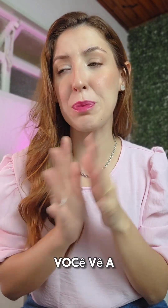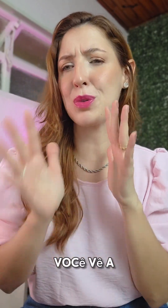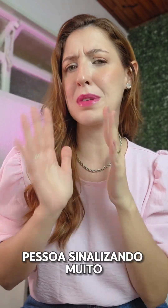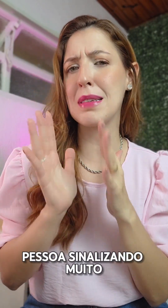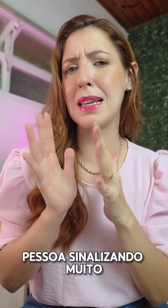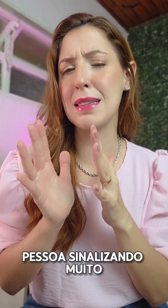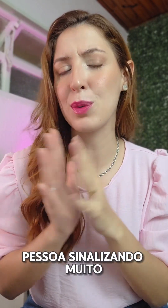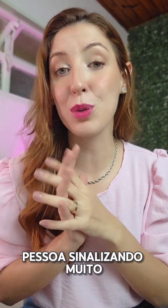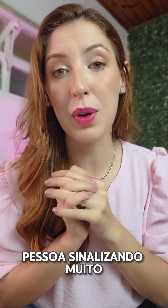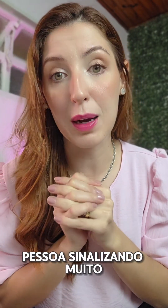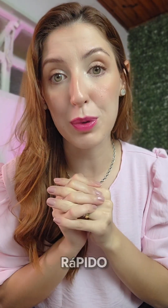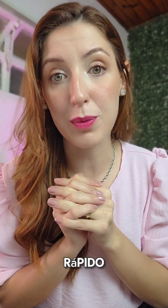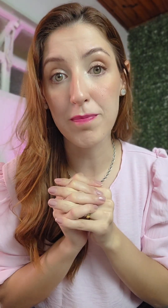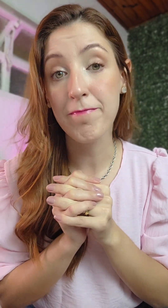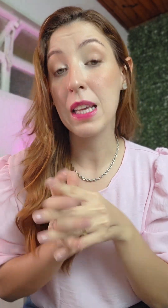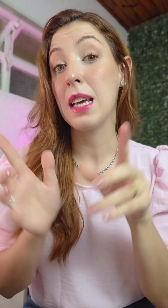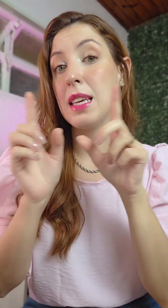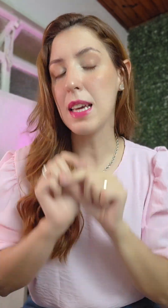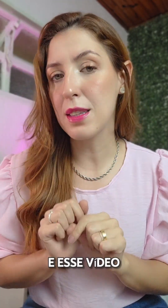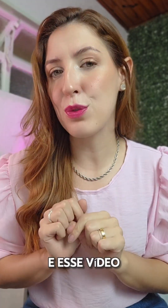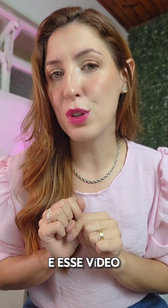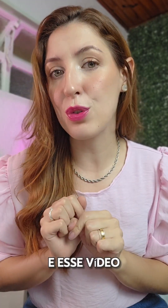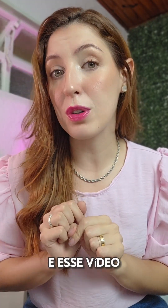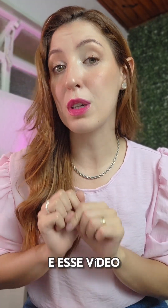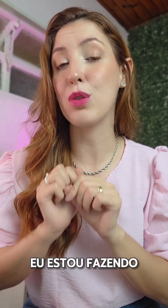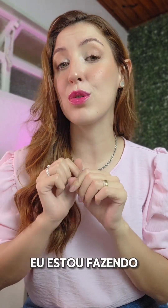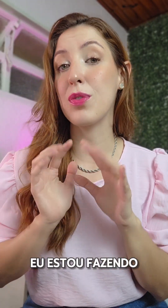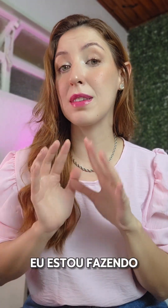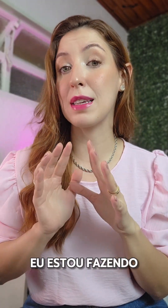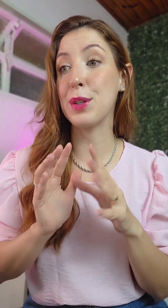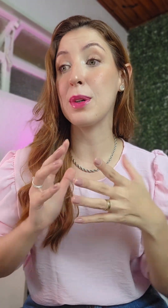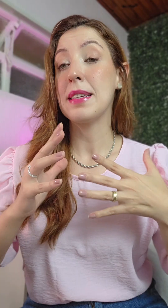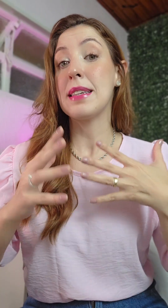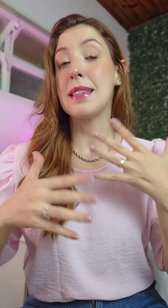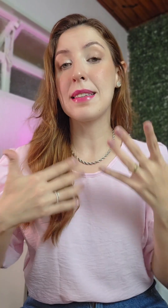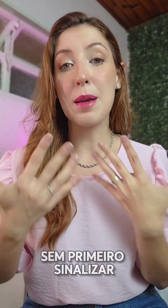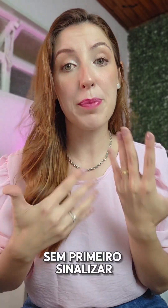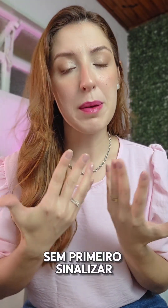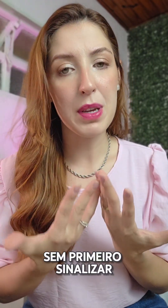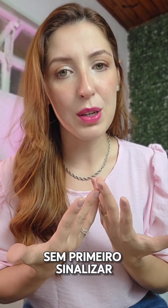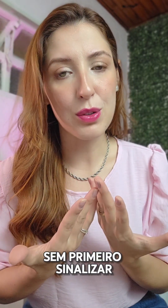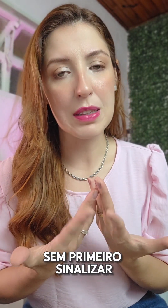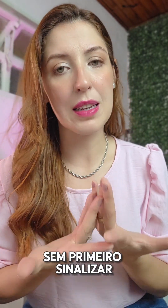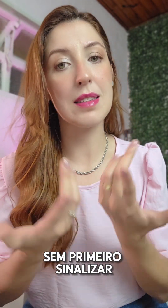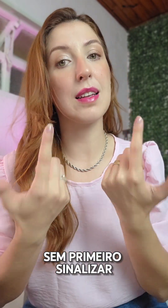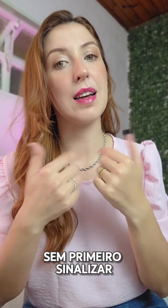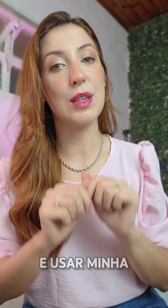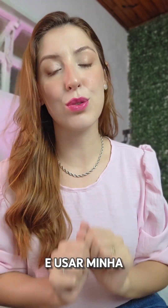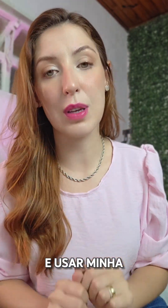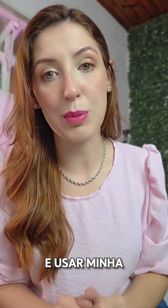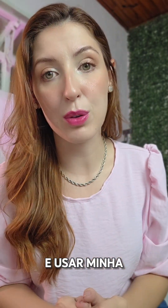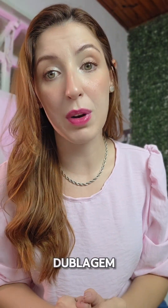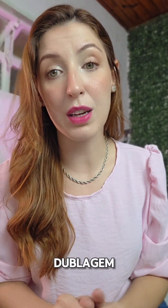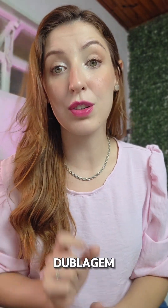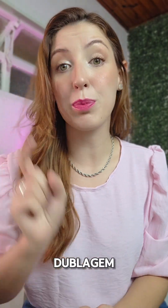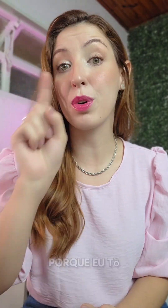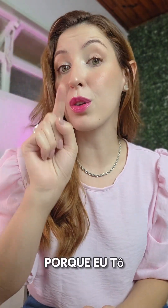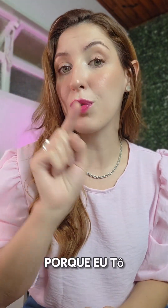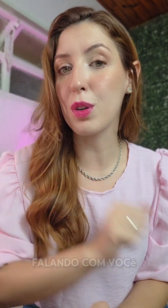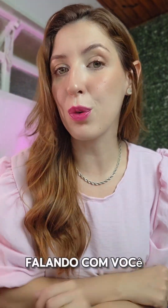pessoa sinalizando muito rápido. E esse vídeo eu estou fazendo sem primeiro sinalizar e usar minha dublagem, porque eu estou falando com